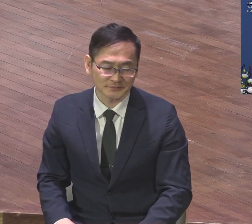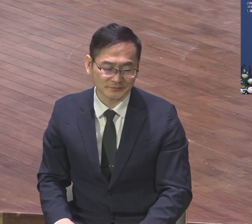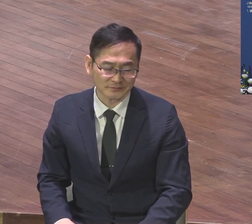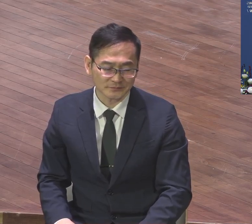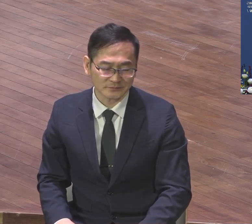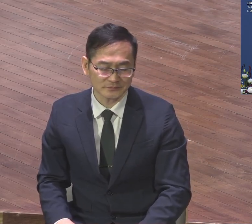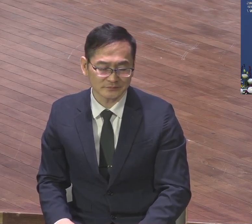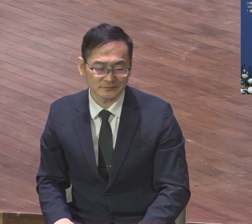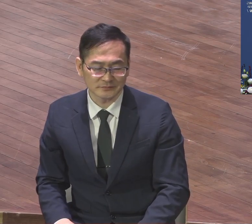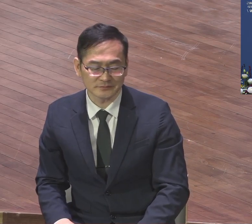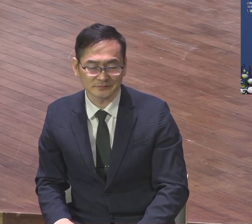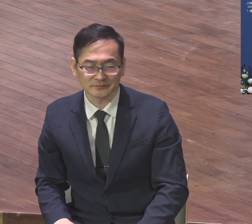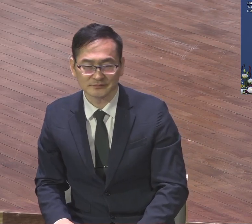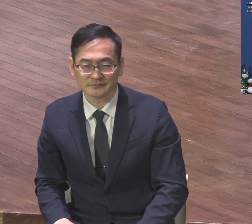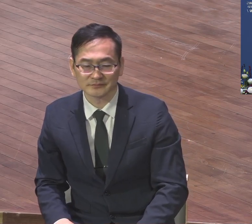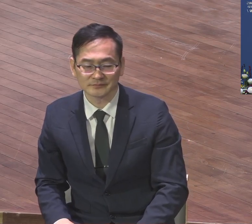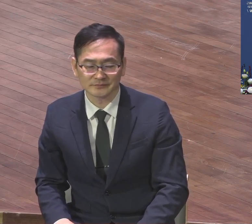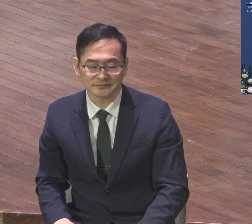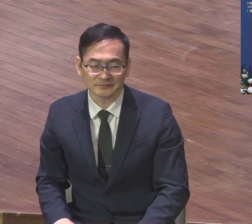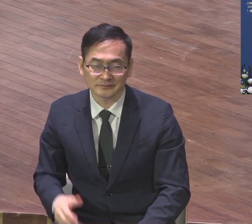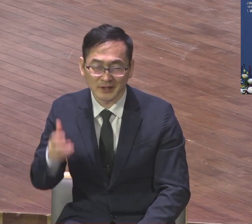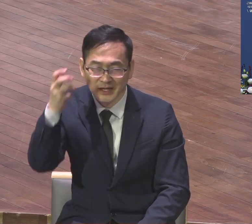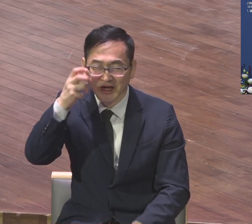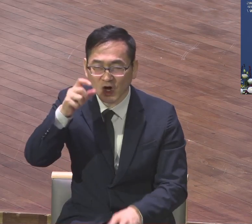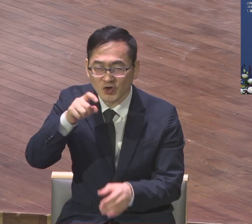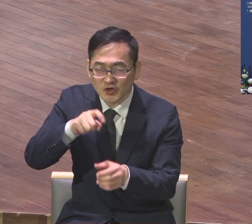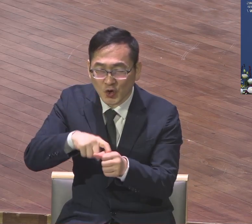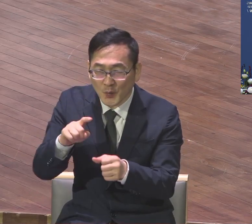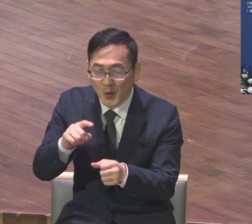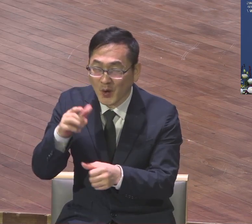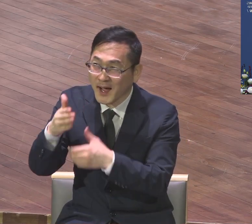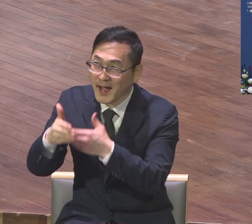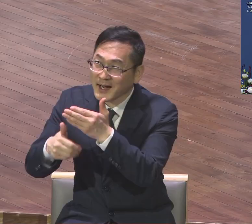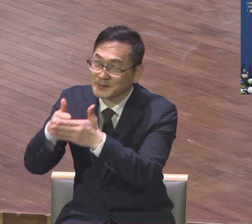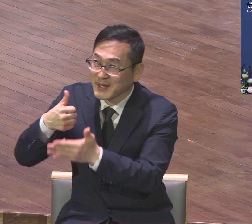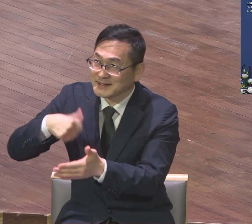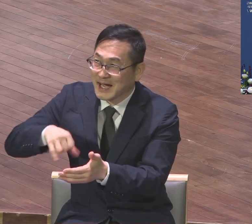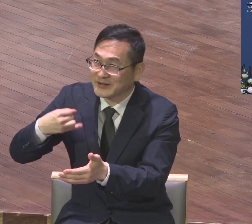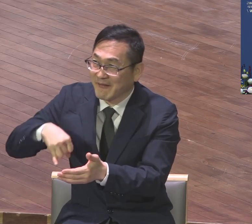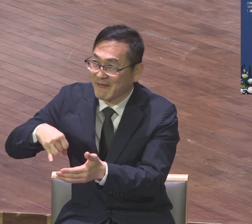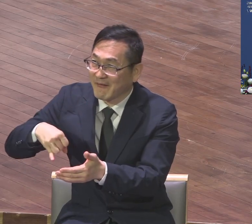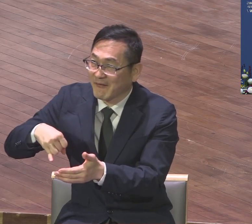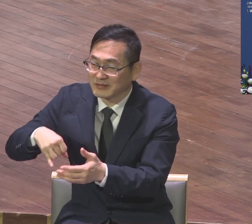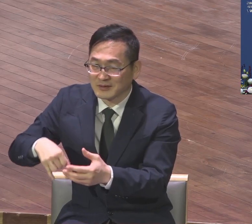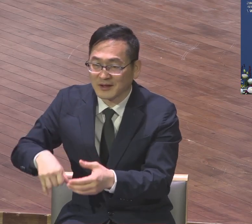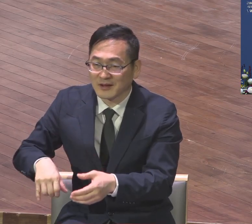다 죄인이에요. 영적 신분이 하나님의 자녀에서 마귀 자식으로.